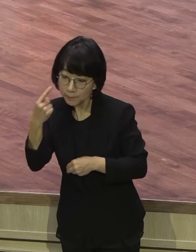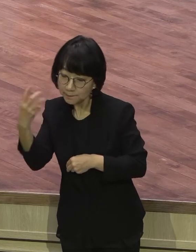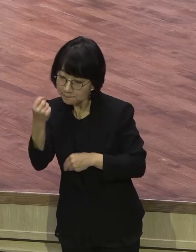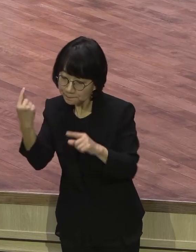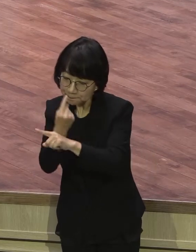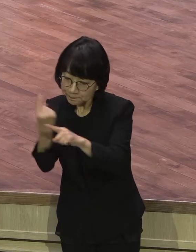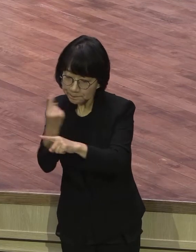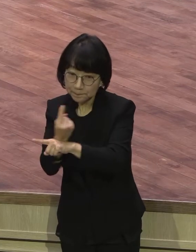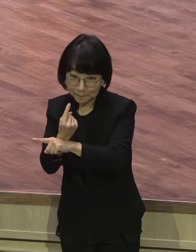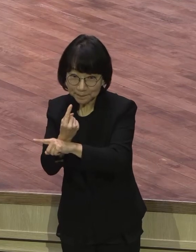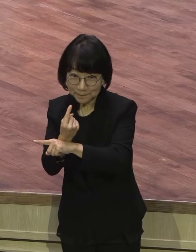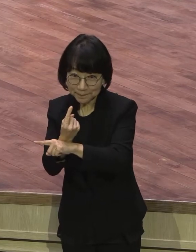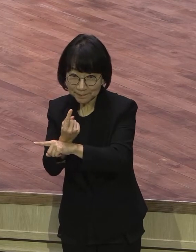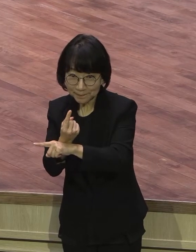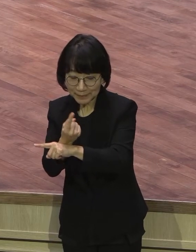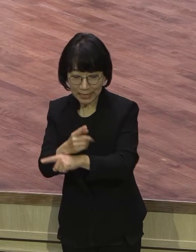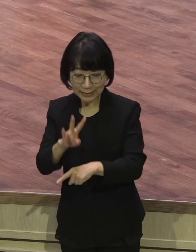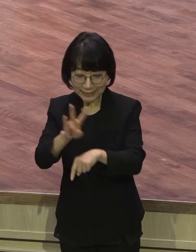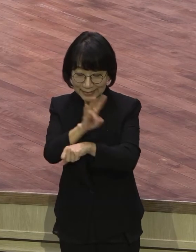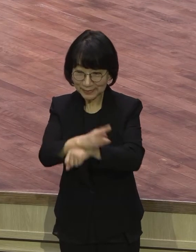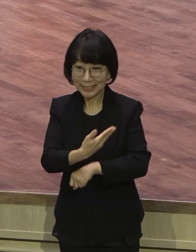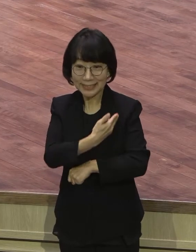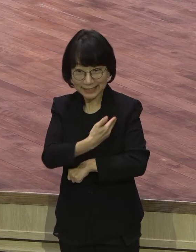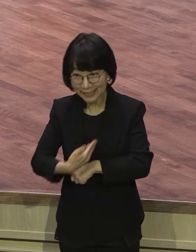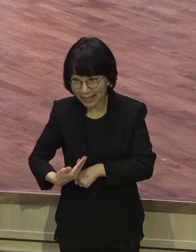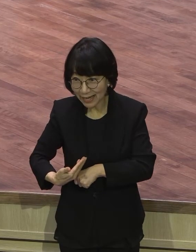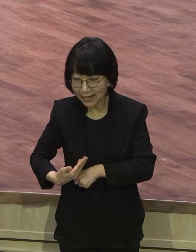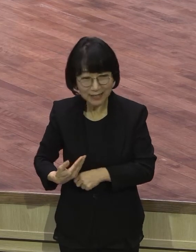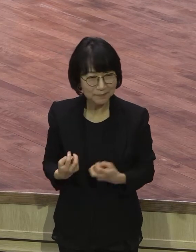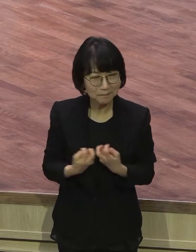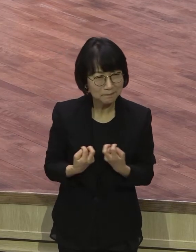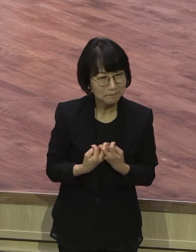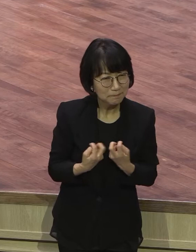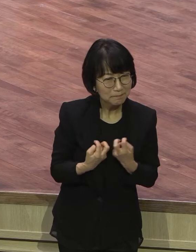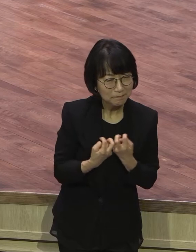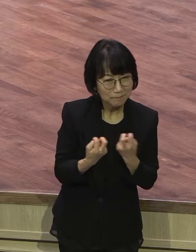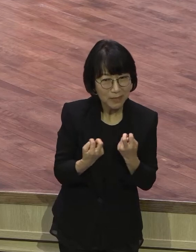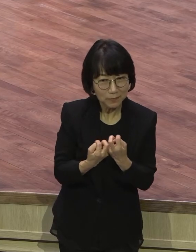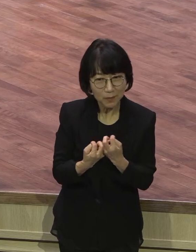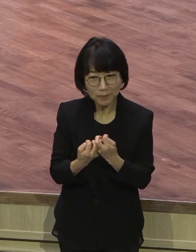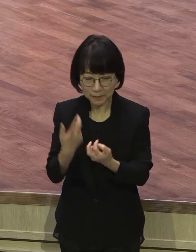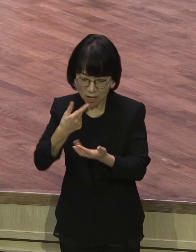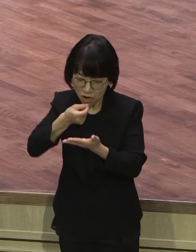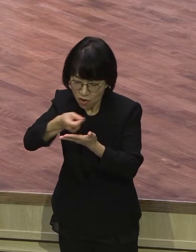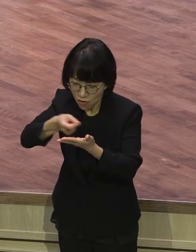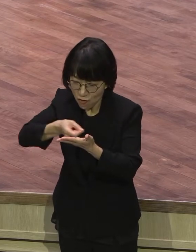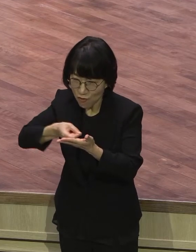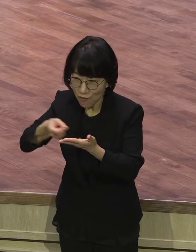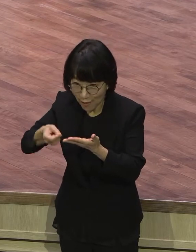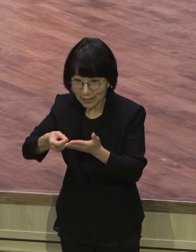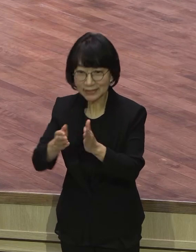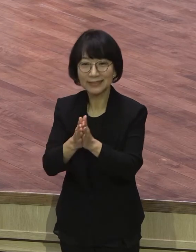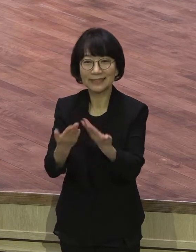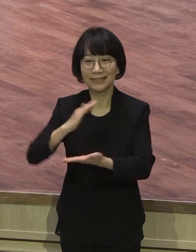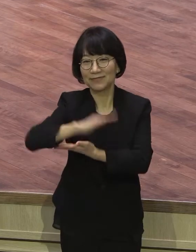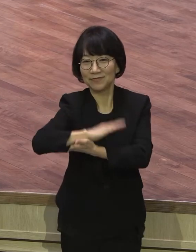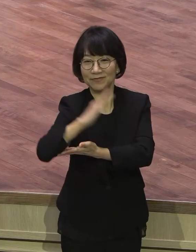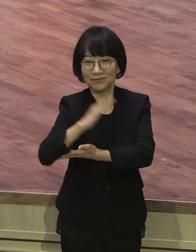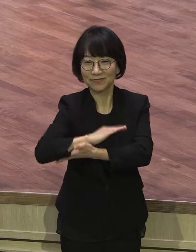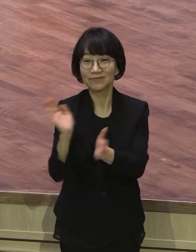치유되면서 어떻게 입사 제자로 그렇게 쓰임을 받을 수 있는가? 그 기록이 다 이 속에